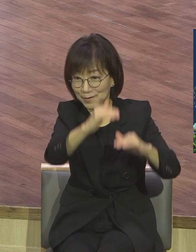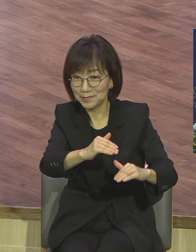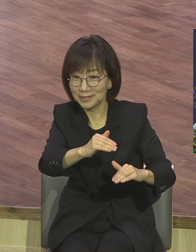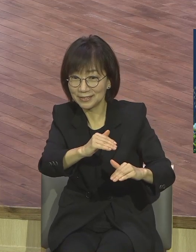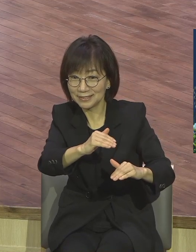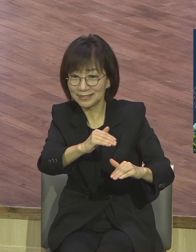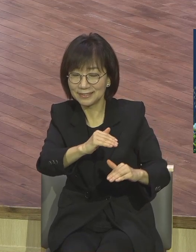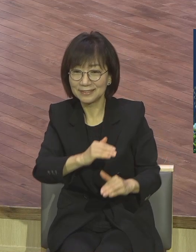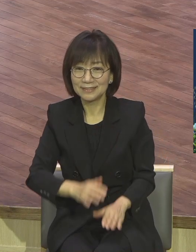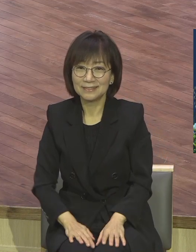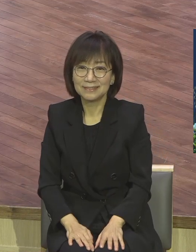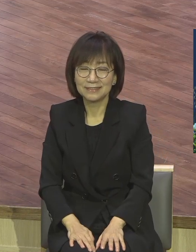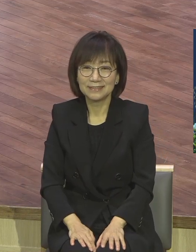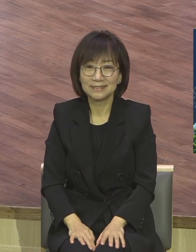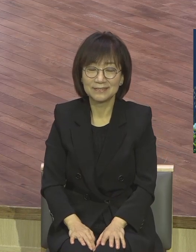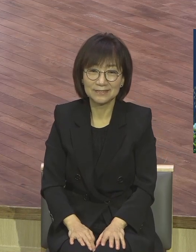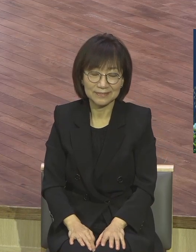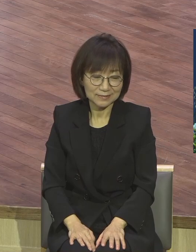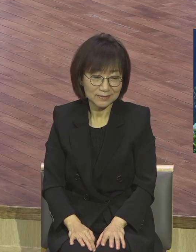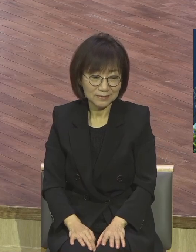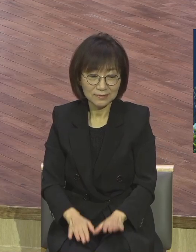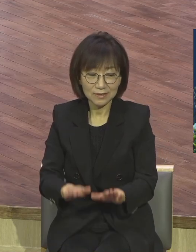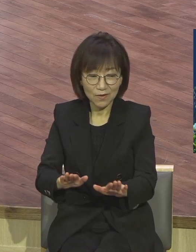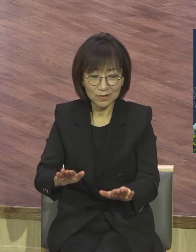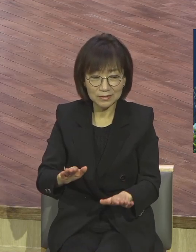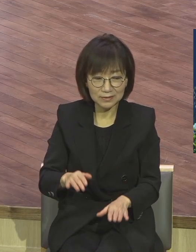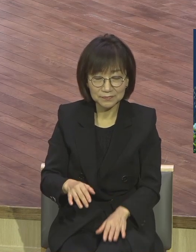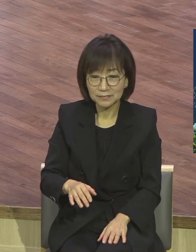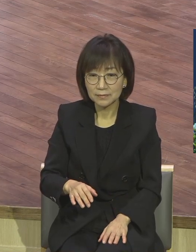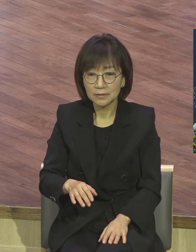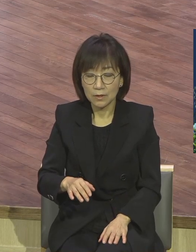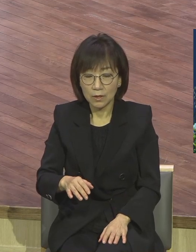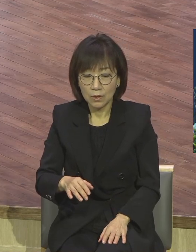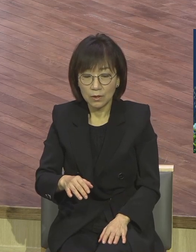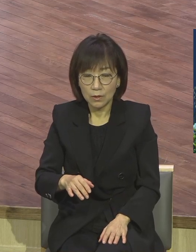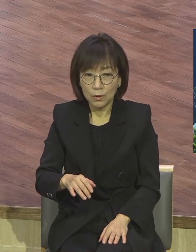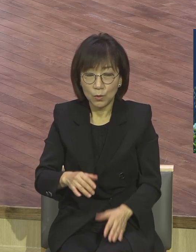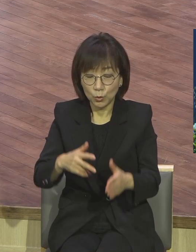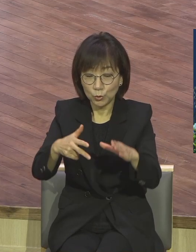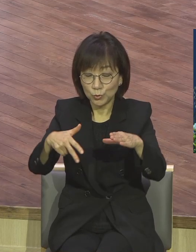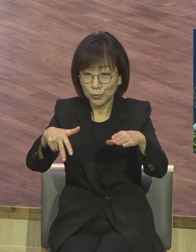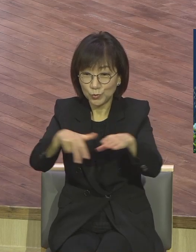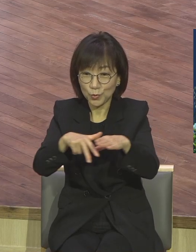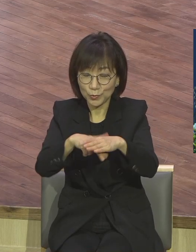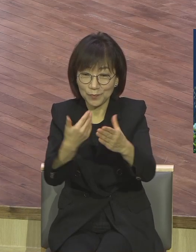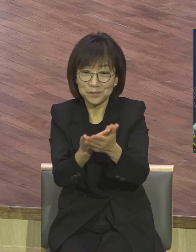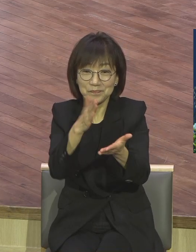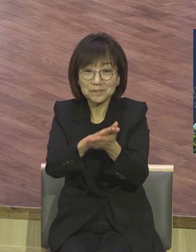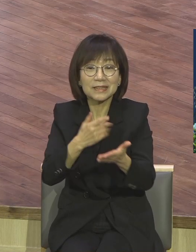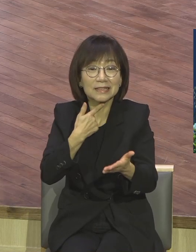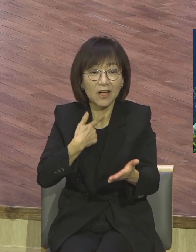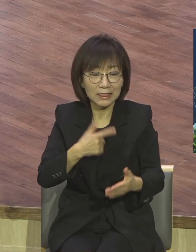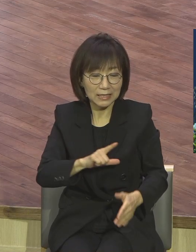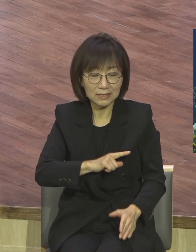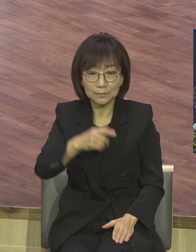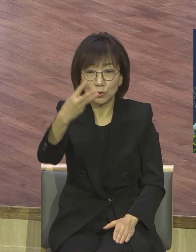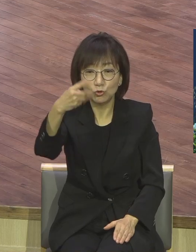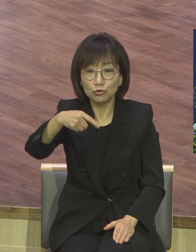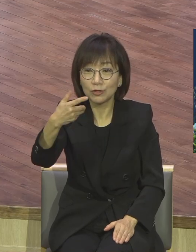로마서의 말씀을 통해서 이 종교개혁의 기치를 들었던 마틴